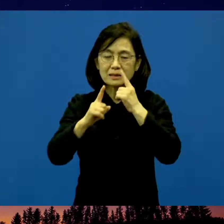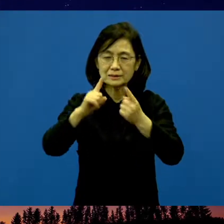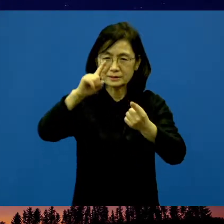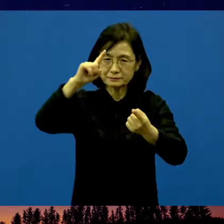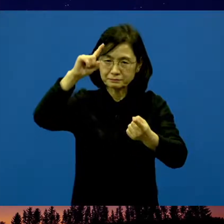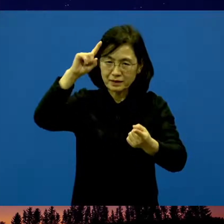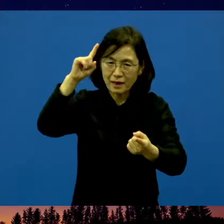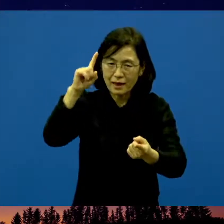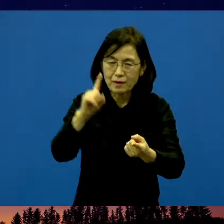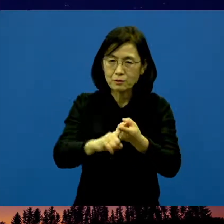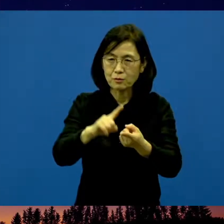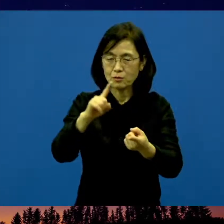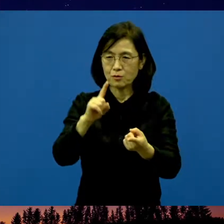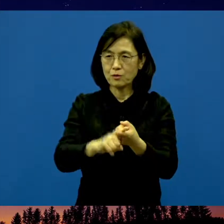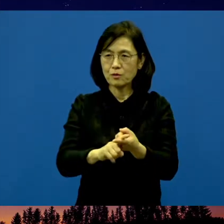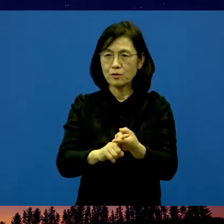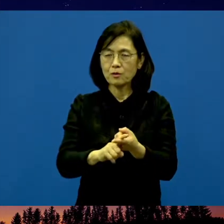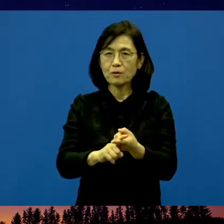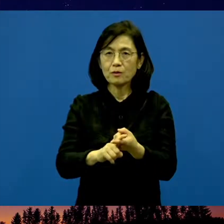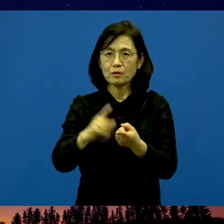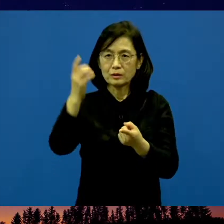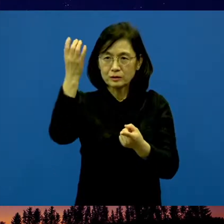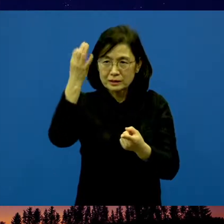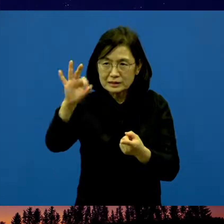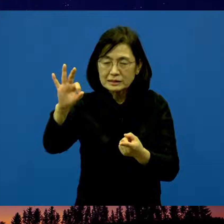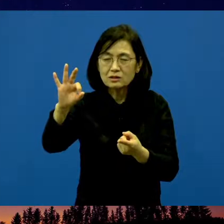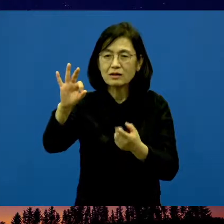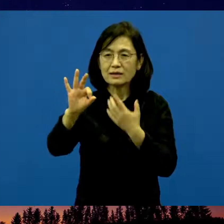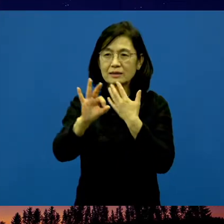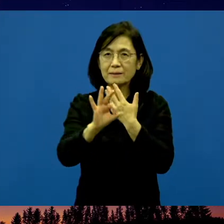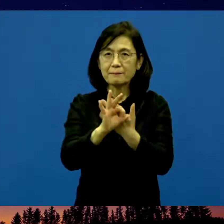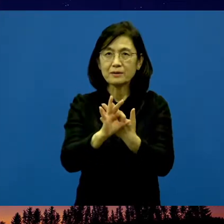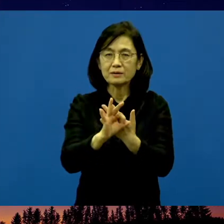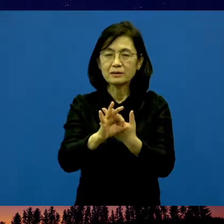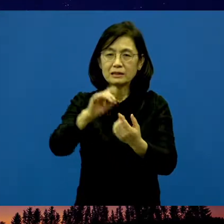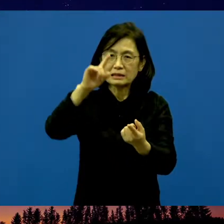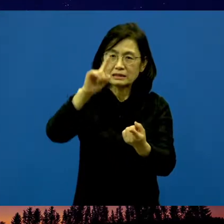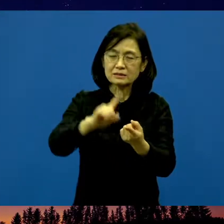권위를 인정한다면 그 말씀대로 사는 운동.